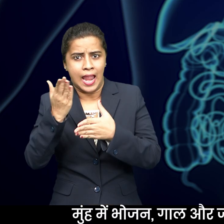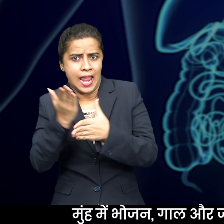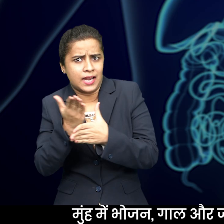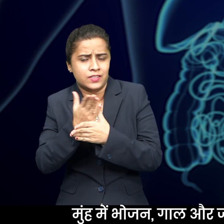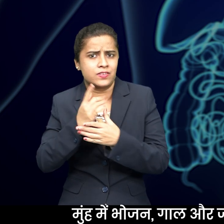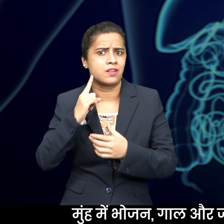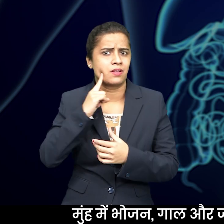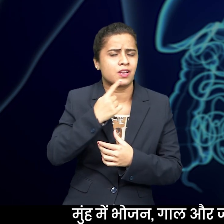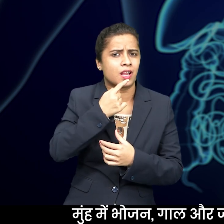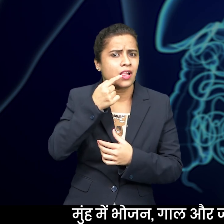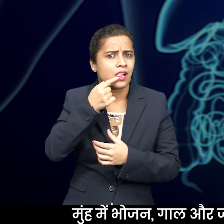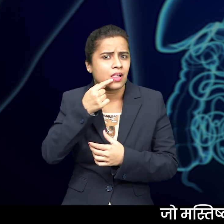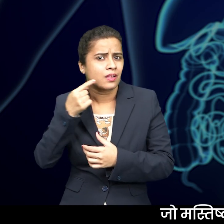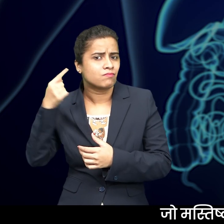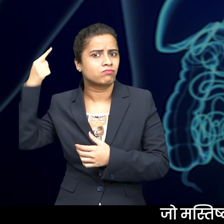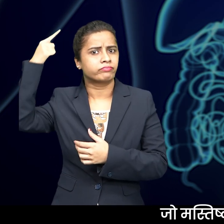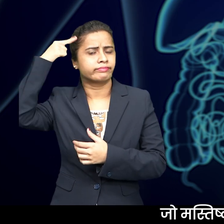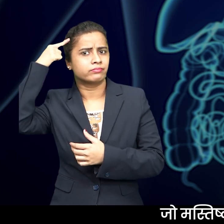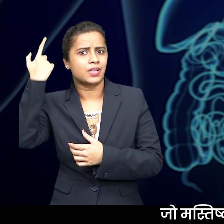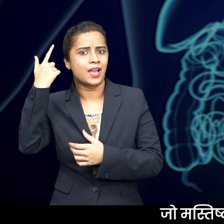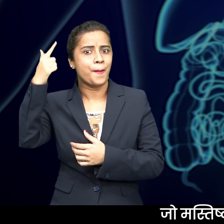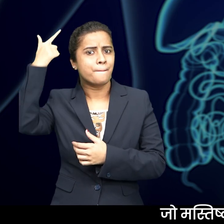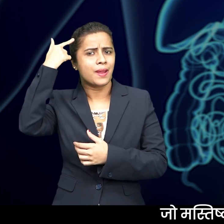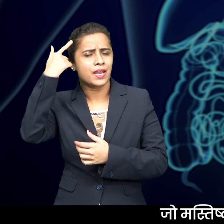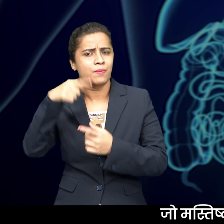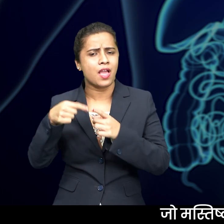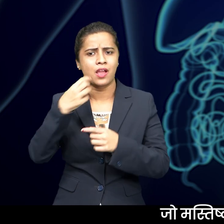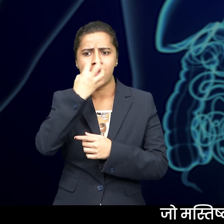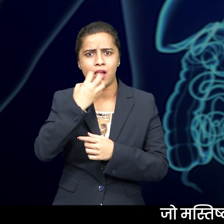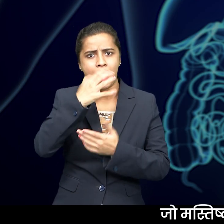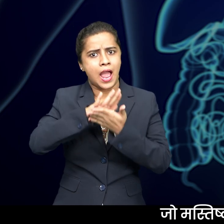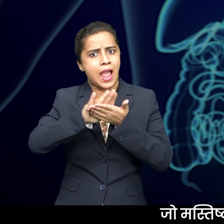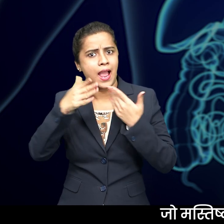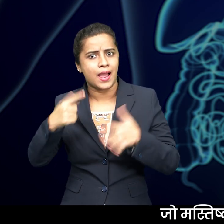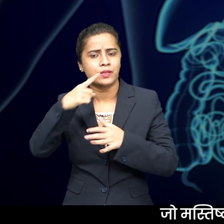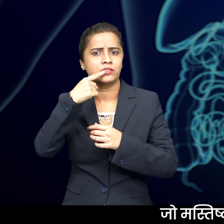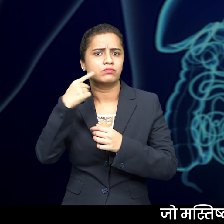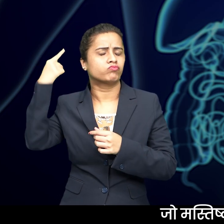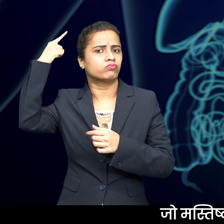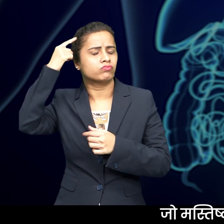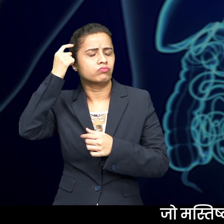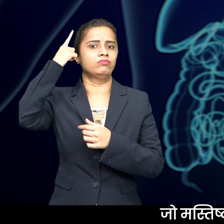तंत्रिकाओं के उत्तेजित करता है जो मस्तिष्क को संदेश पहुंचाता है।